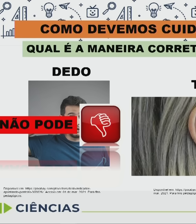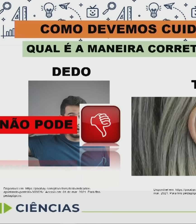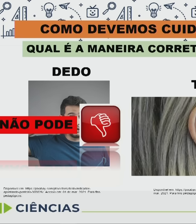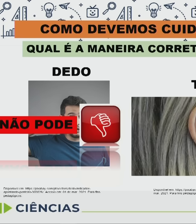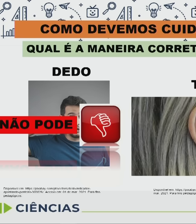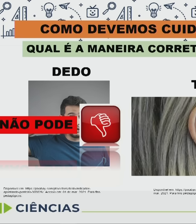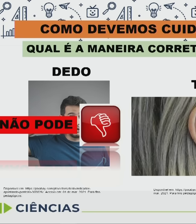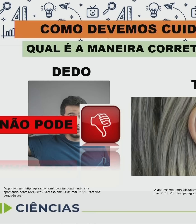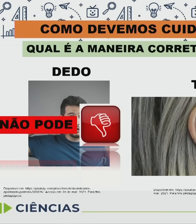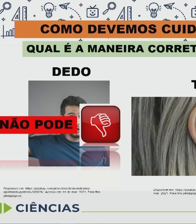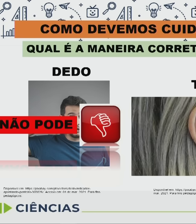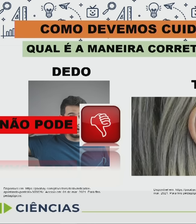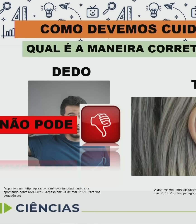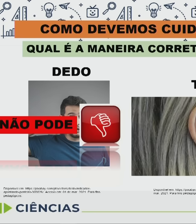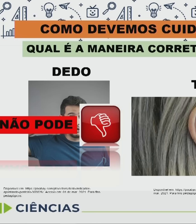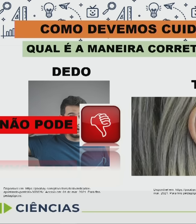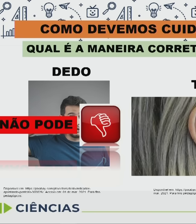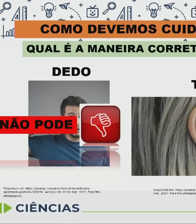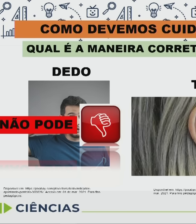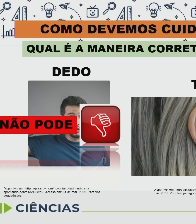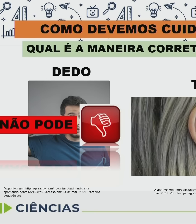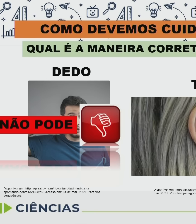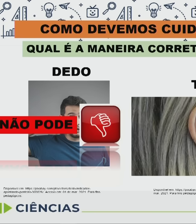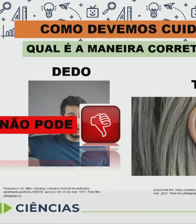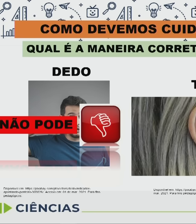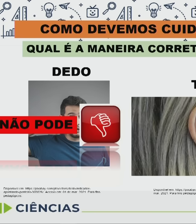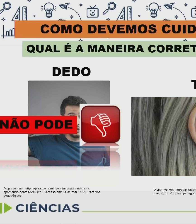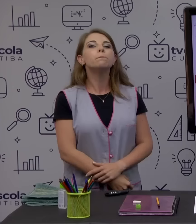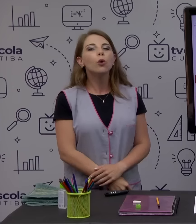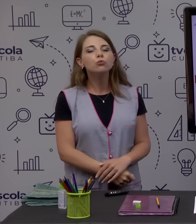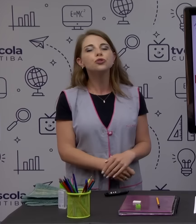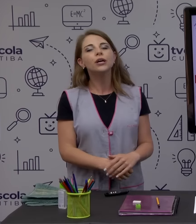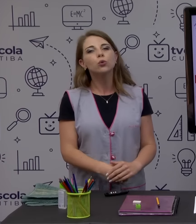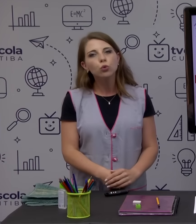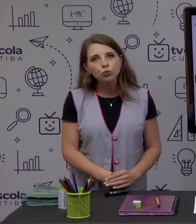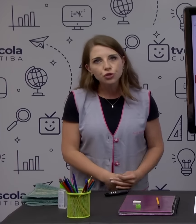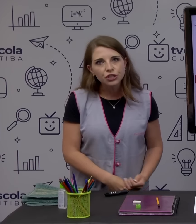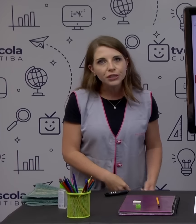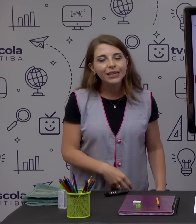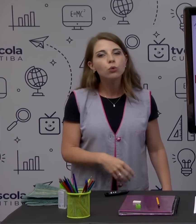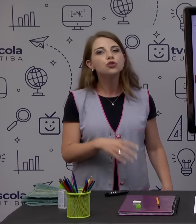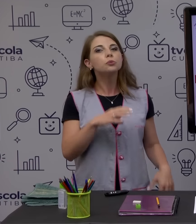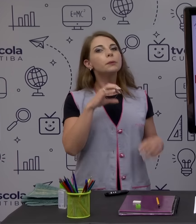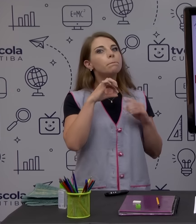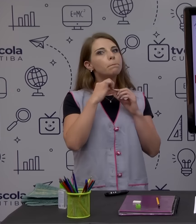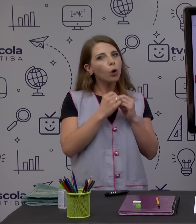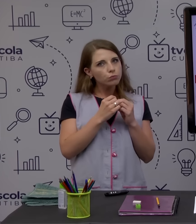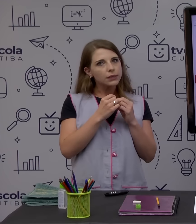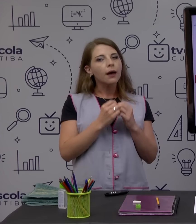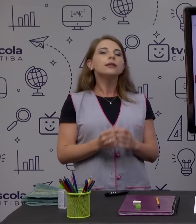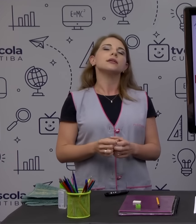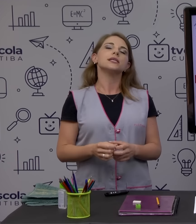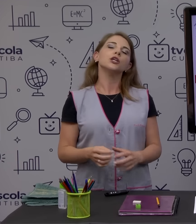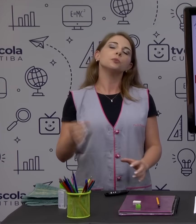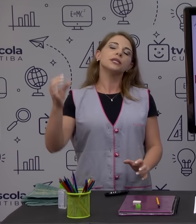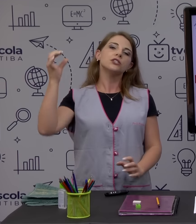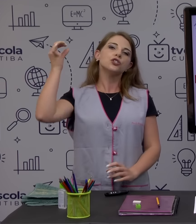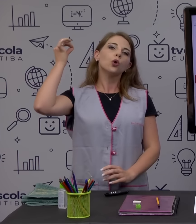usar nem a haste de algodão e nenhum outro objeto que seja pontiagudo, gente, que tenha algum tipo de ponta, tá certo? Porque se a gente